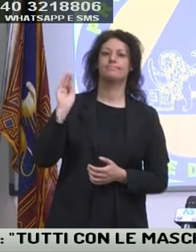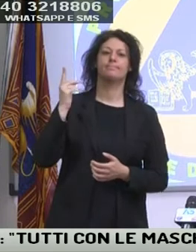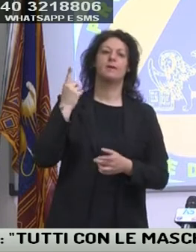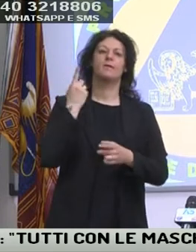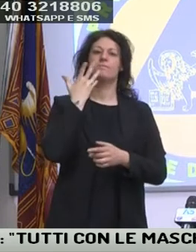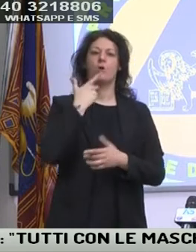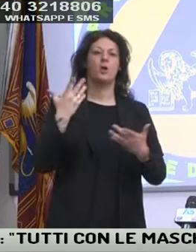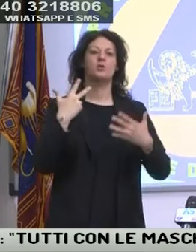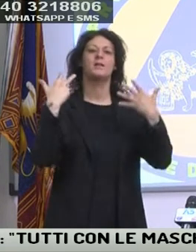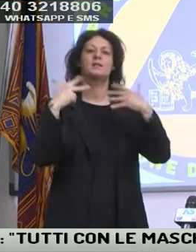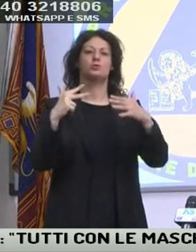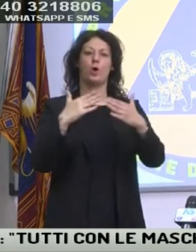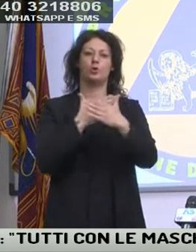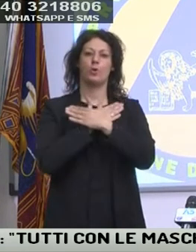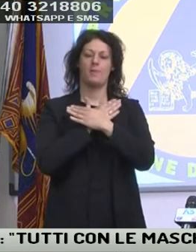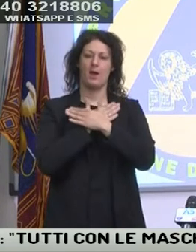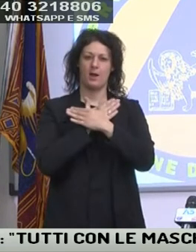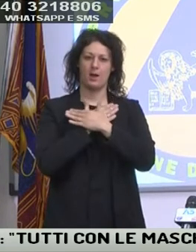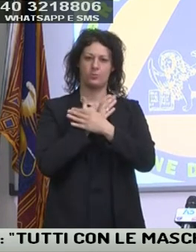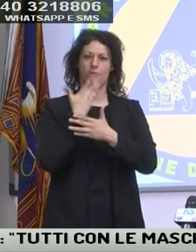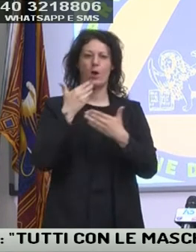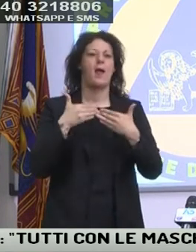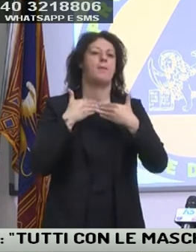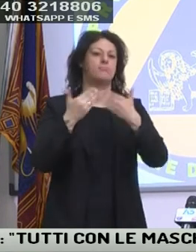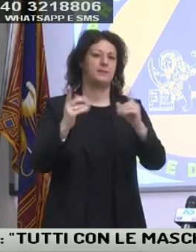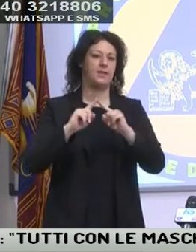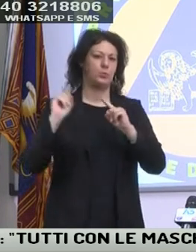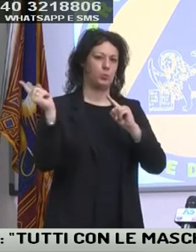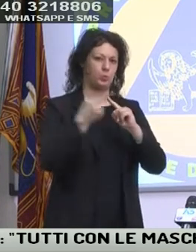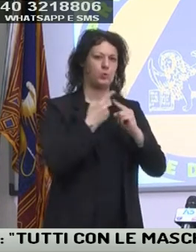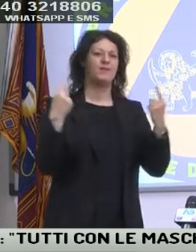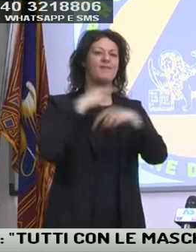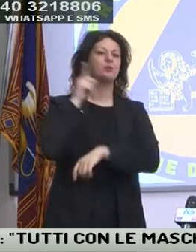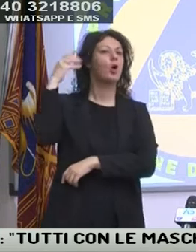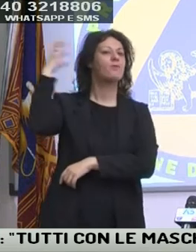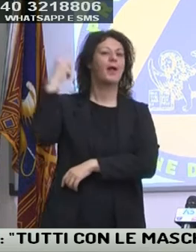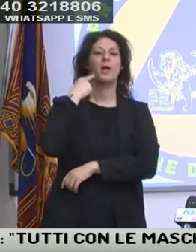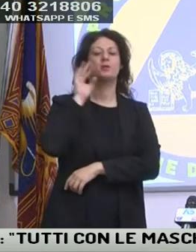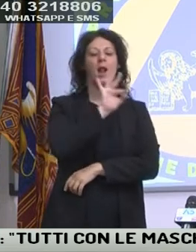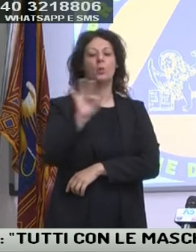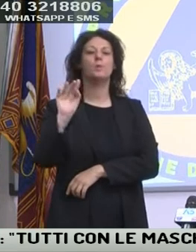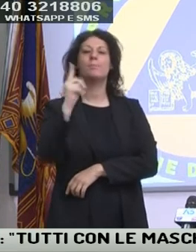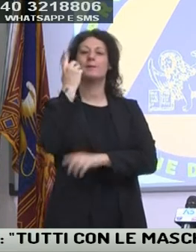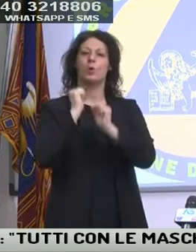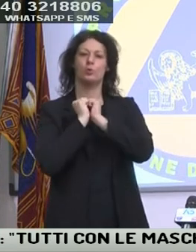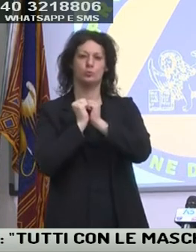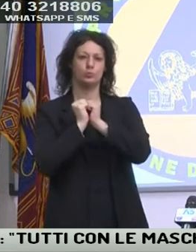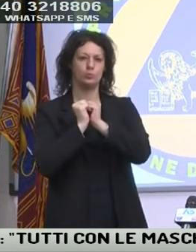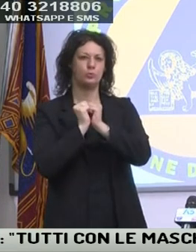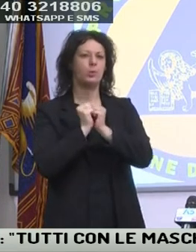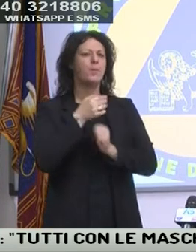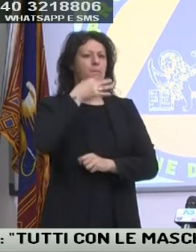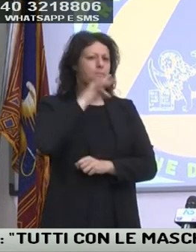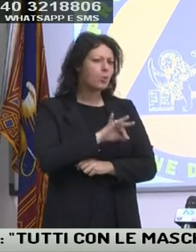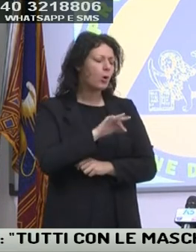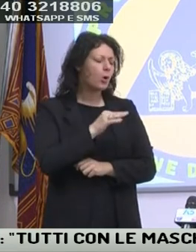aveva fissato invece dovesse ripartire dal 1° di giugno. Ecco, se può elencare un po' più nel dettaglio tutte le